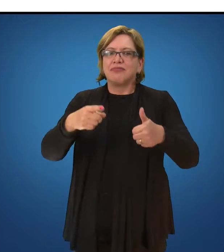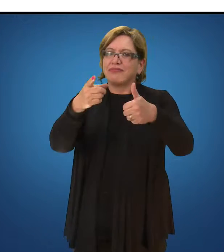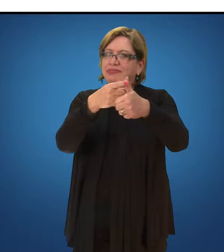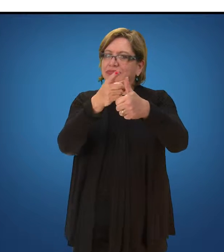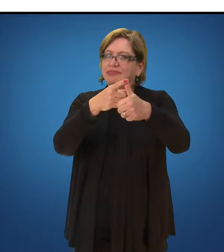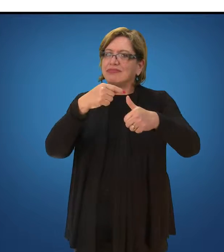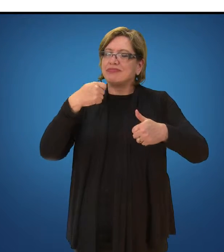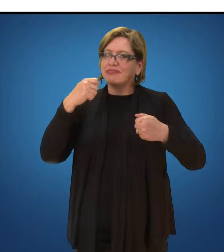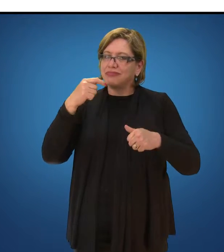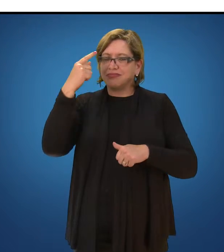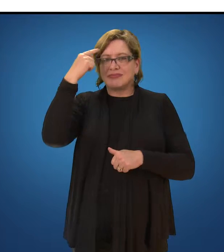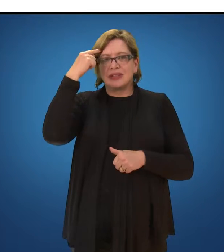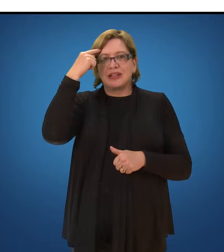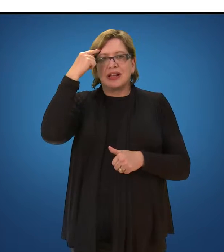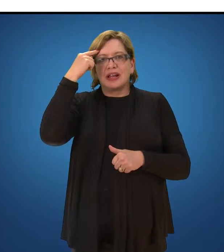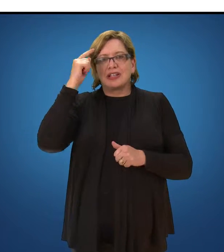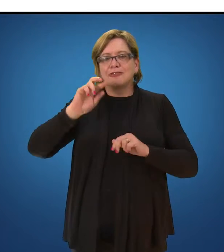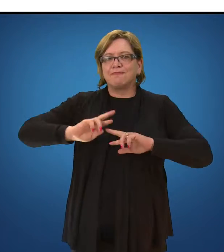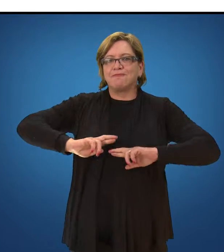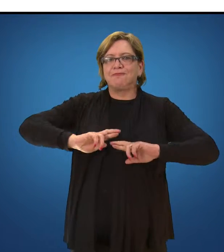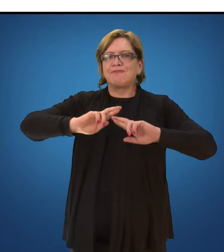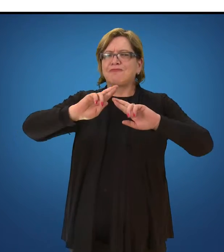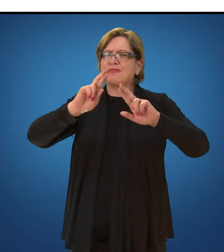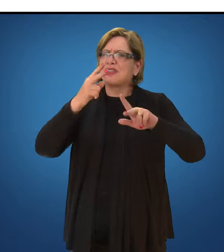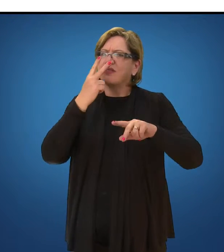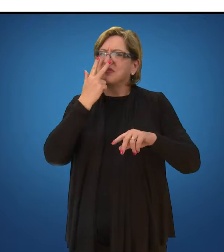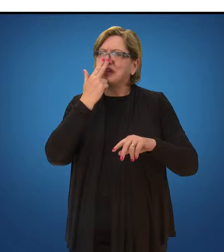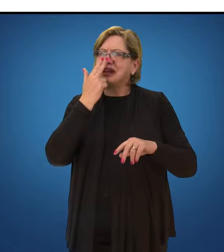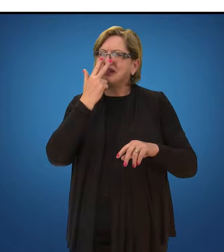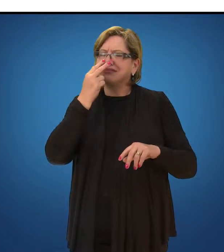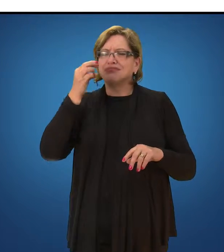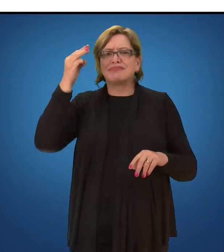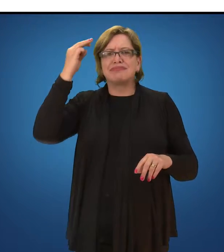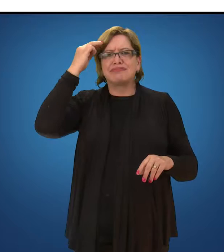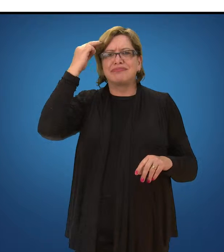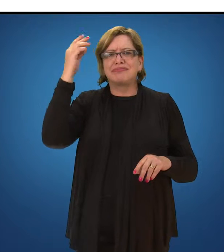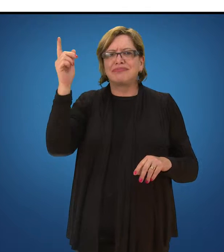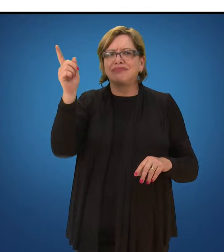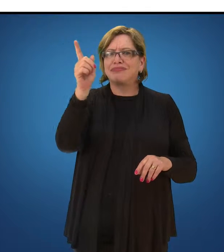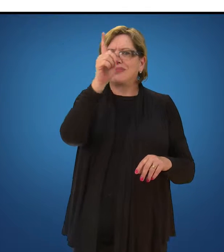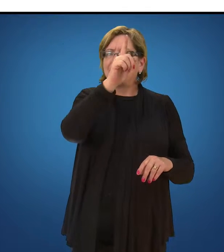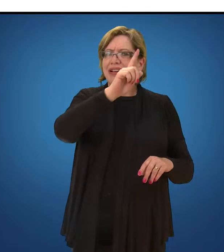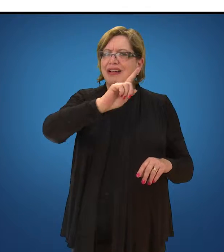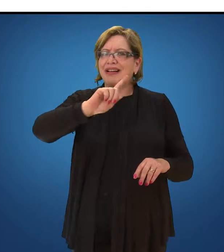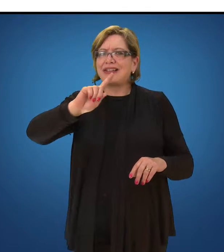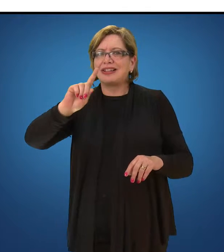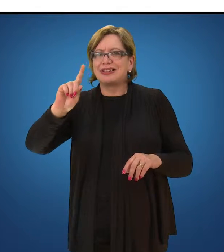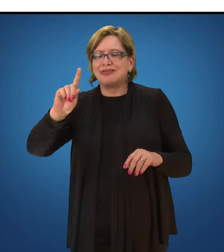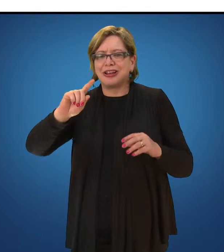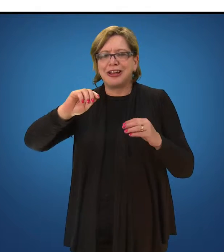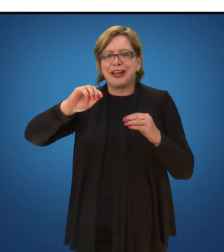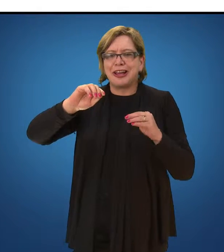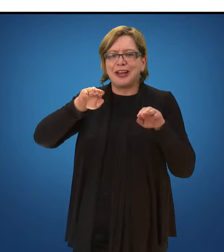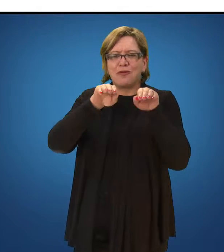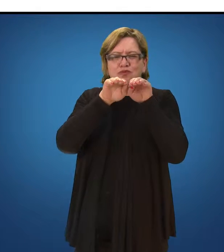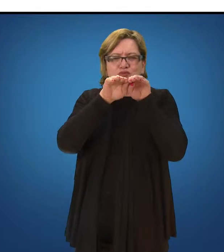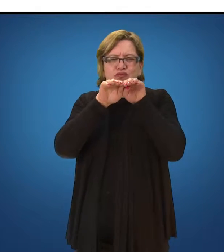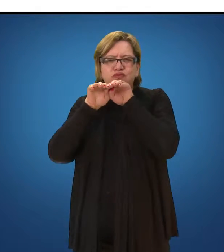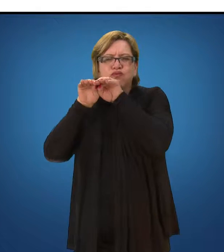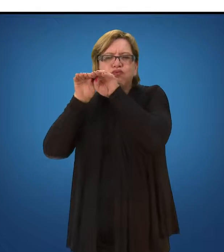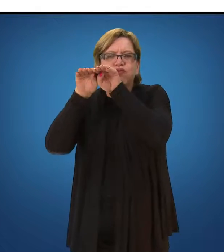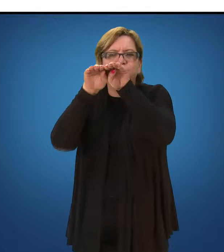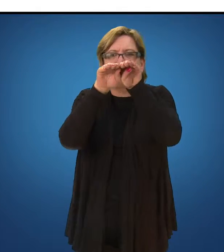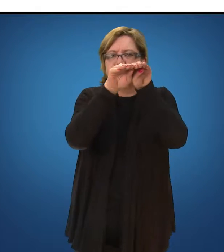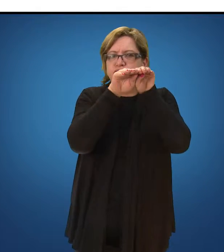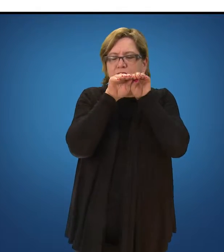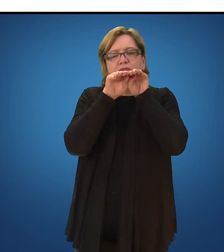tem que pensar é que, ao contrário do que parece, memória não denomina algo homogêneo. Quando a gente fala